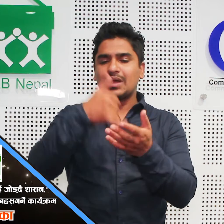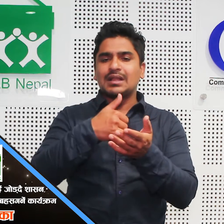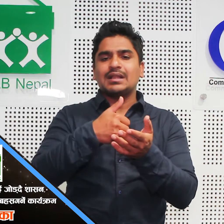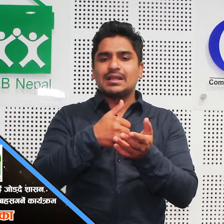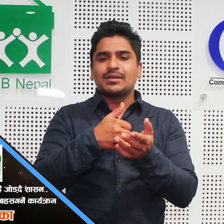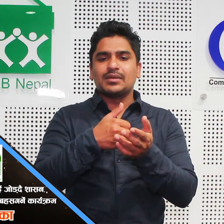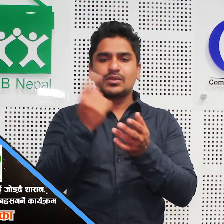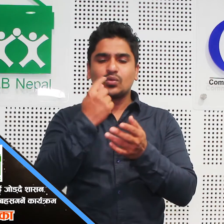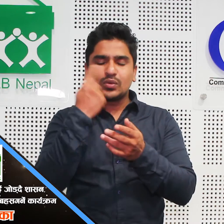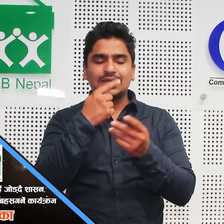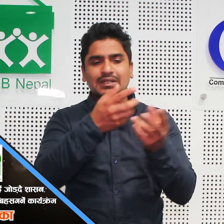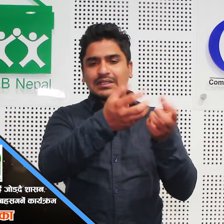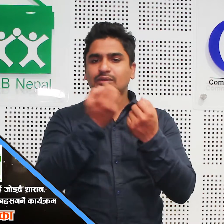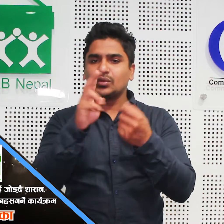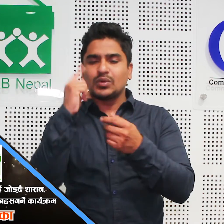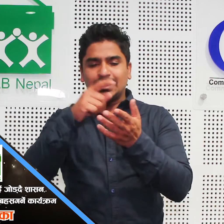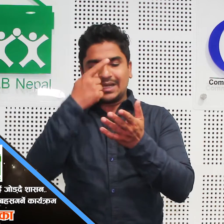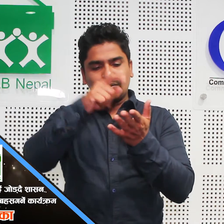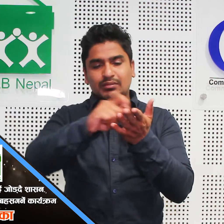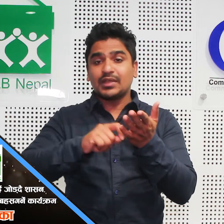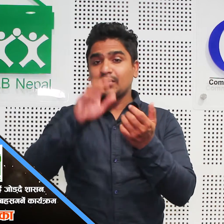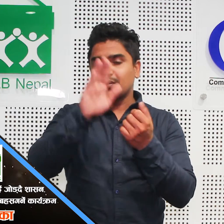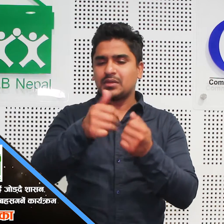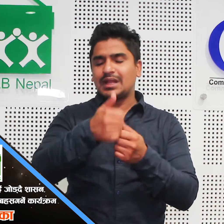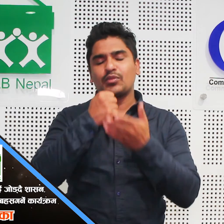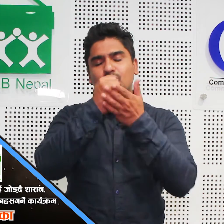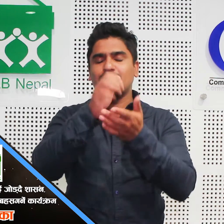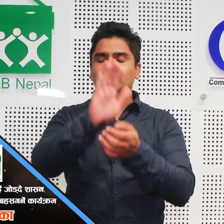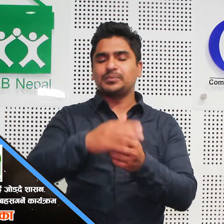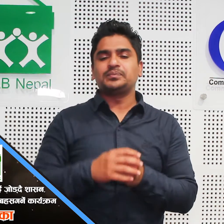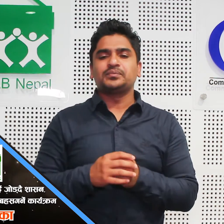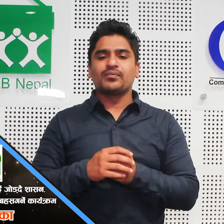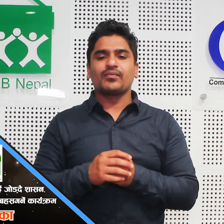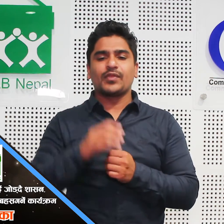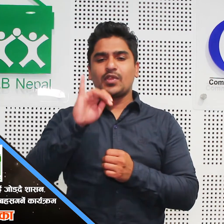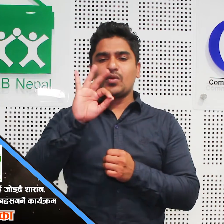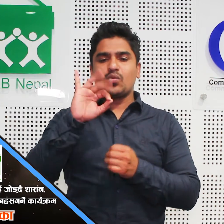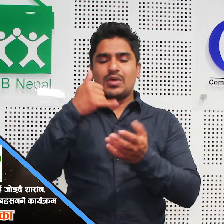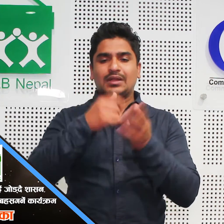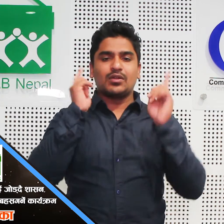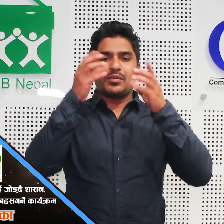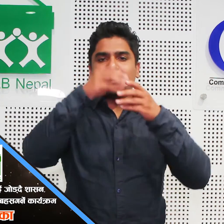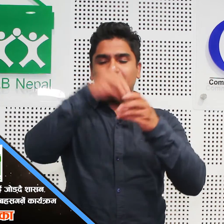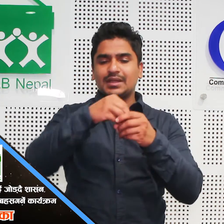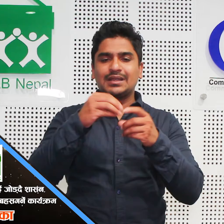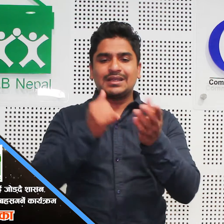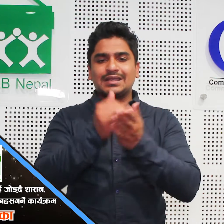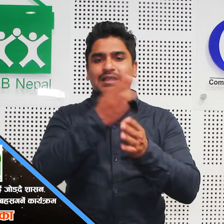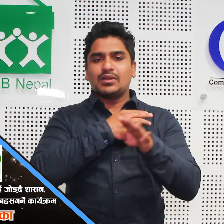कोही दिइसक्नु भयो कोही अझ ल्याउँदैछौँ राम्रो सहयोग छ वालिङ कृषकहरूलाई। वालिङ नगरपालिकाभित्र किसानहरू व्यावसायिक रूपमा कृषि